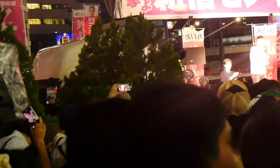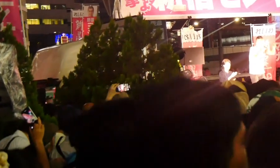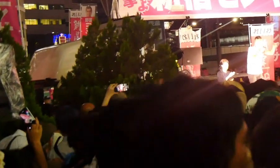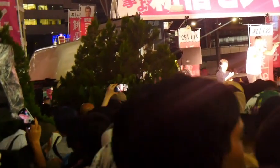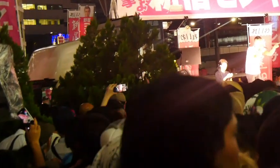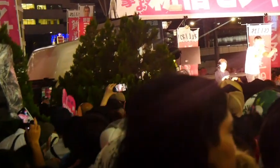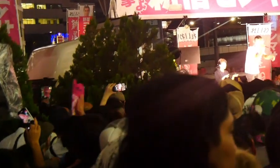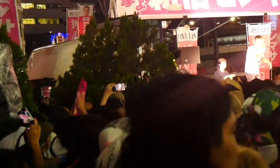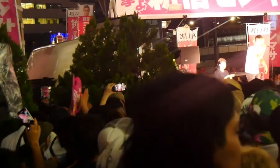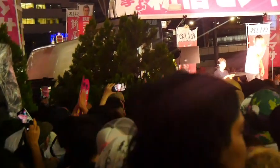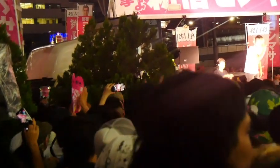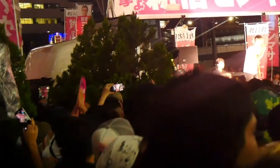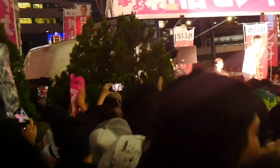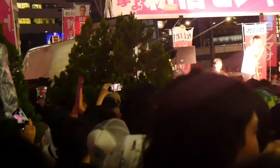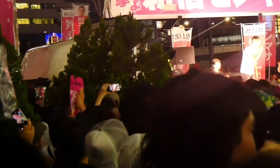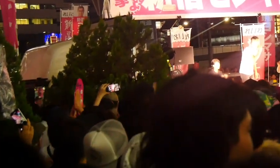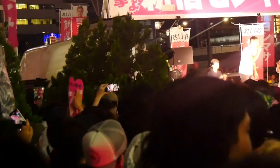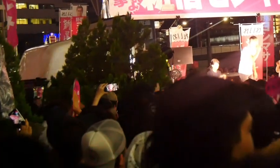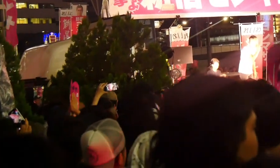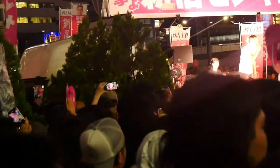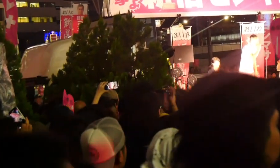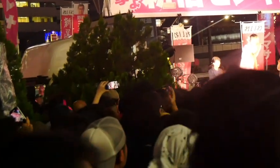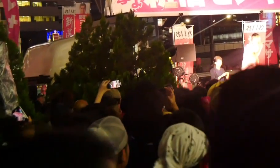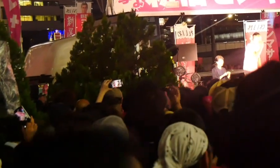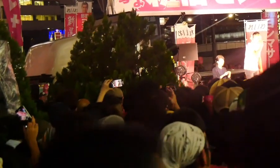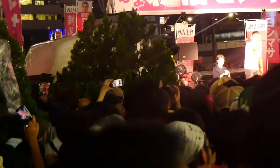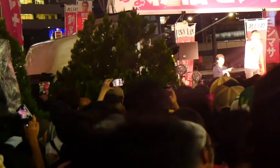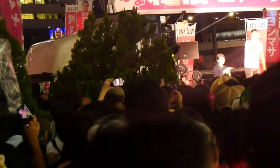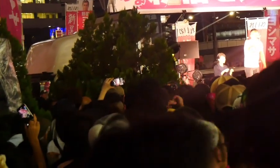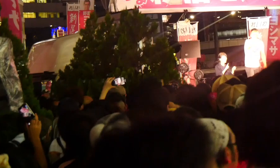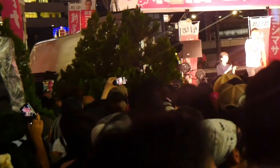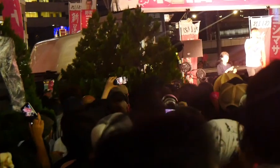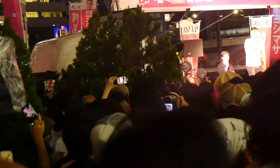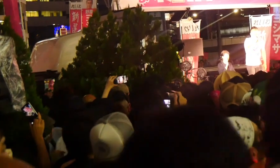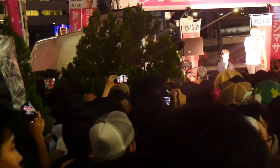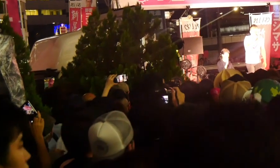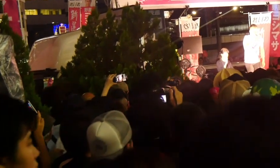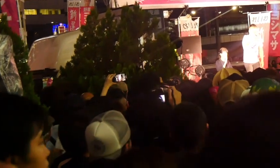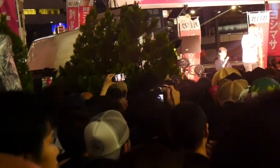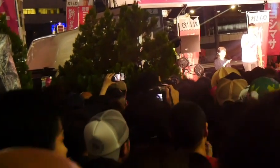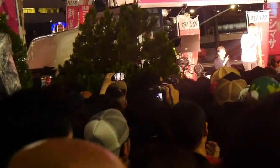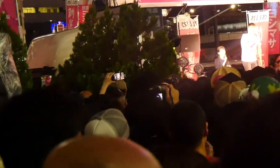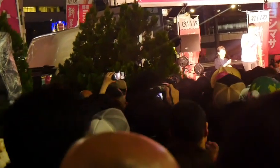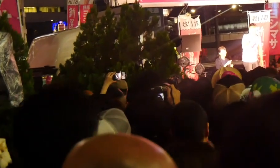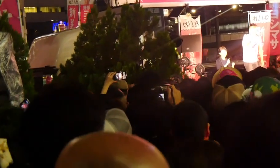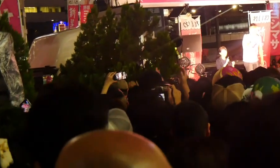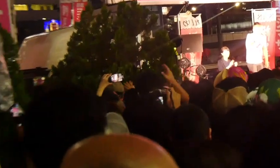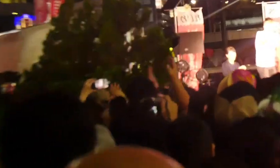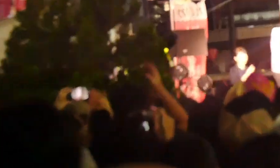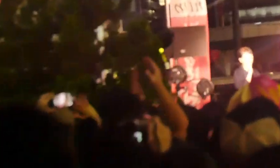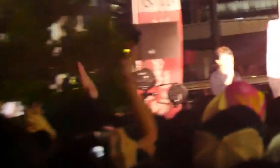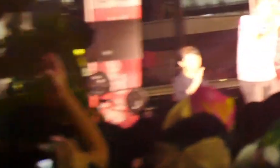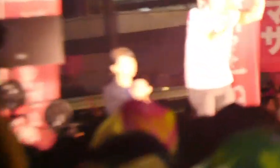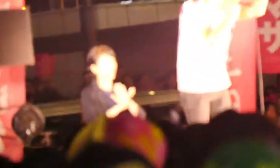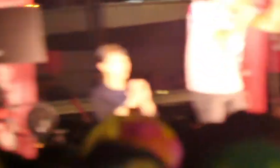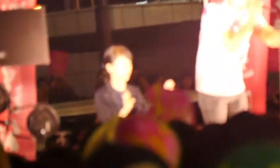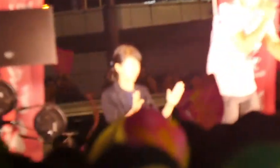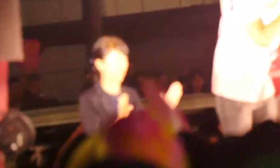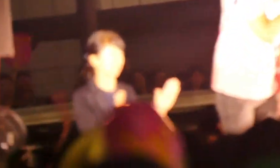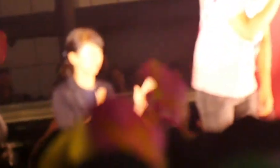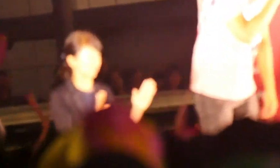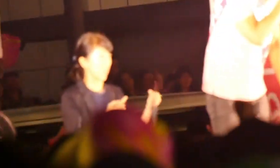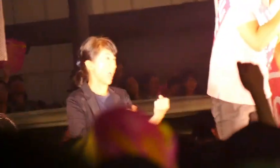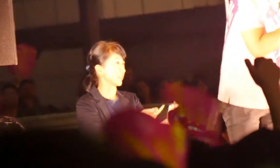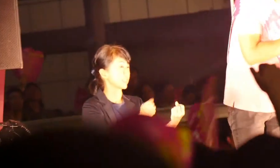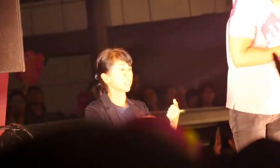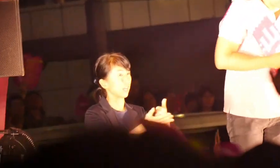みんなのための政治やらしましょうよ。あなたのための政治の始まりですよ。これが力が昇進